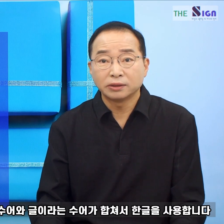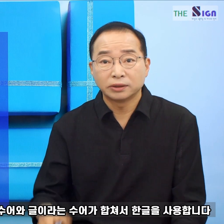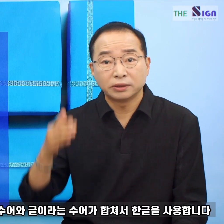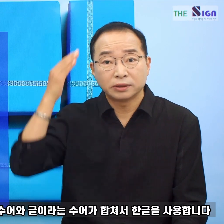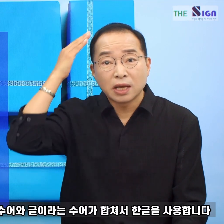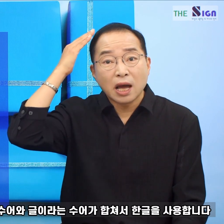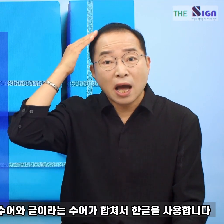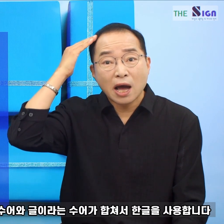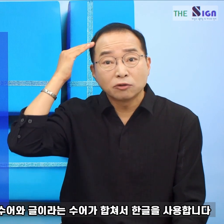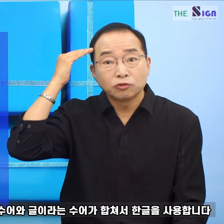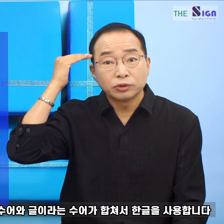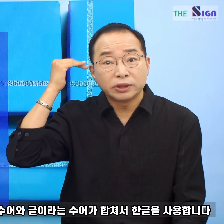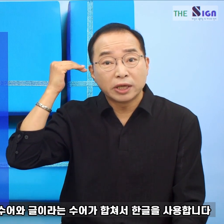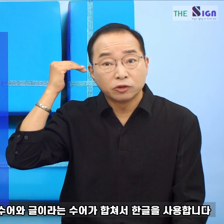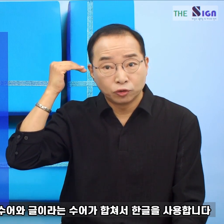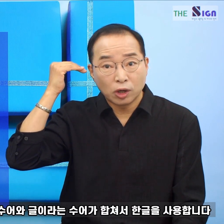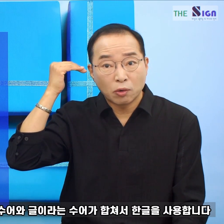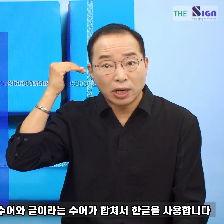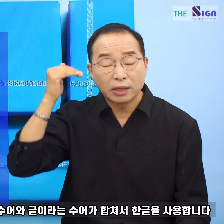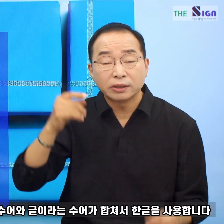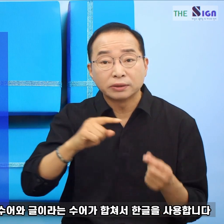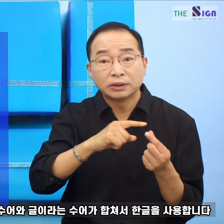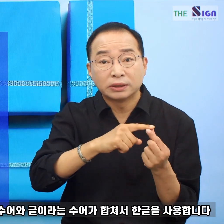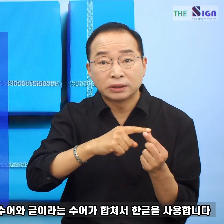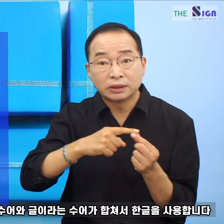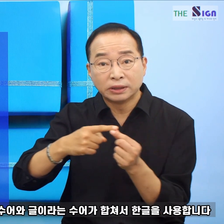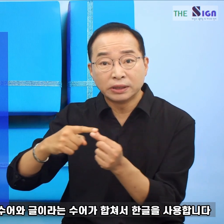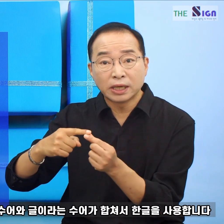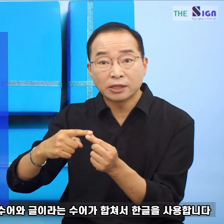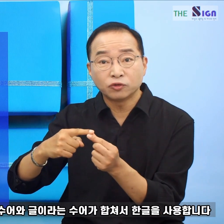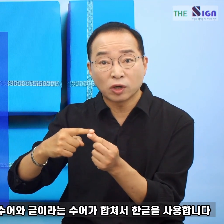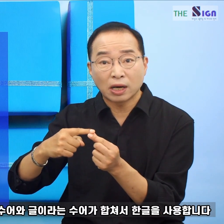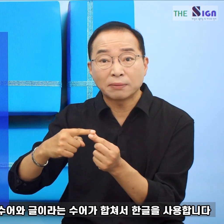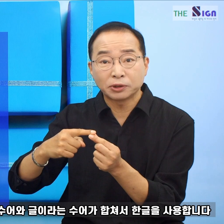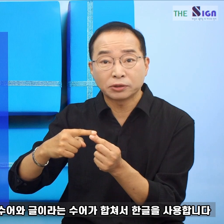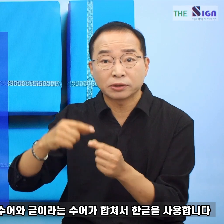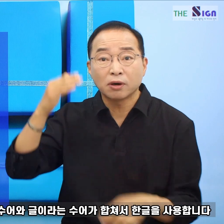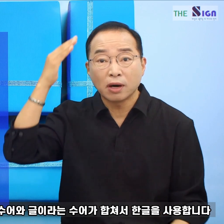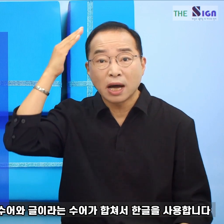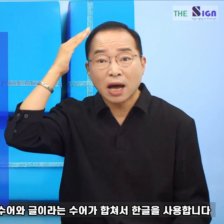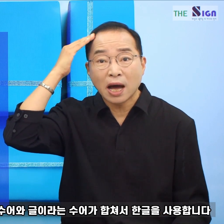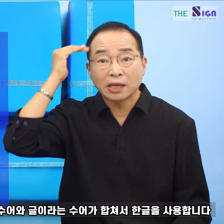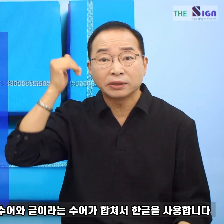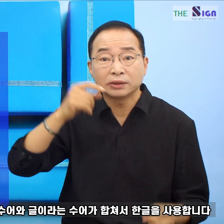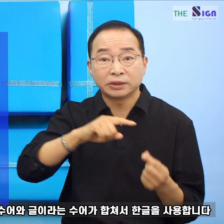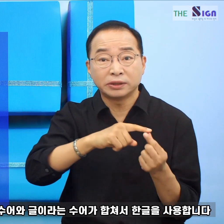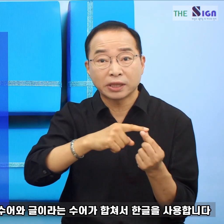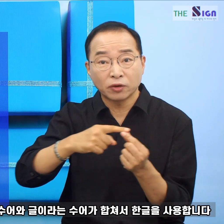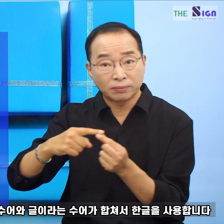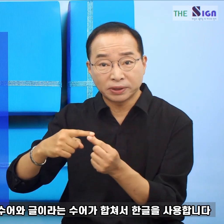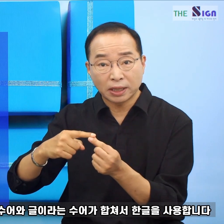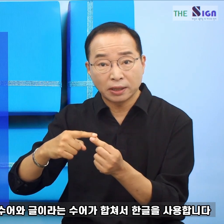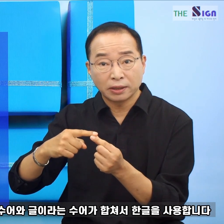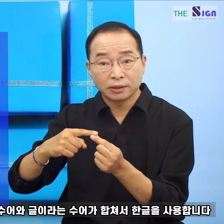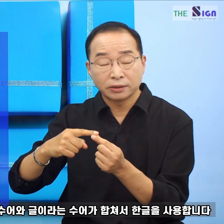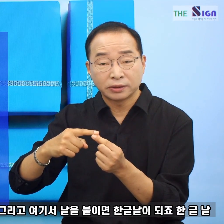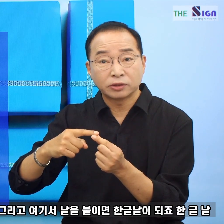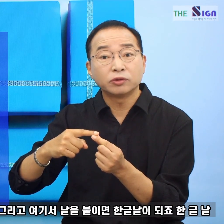한글은 한국이라는 수어와 글이라는 수어가 합쳐져서 한글을 사용합니다. 그리고